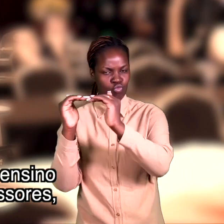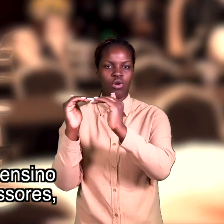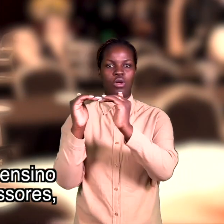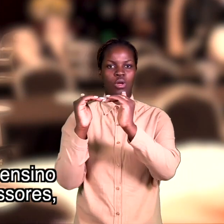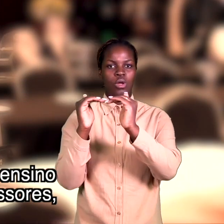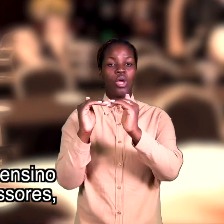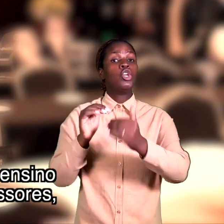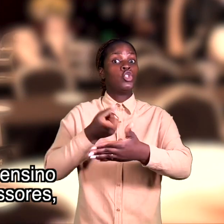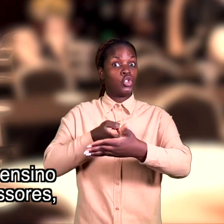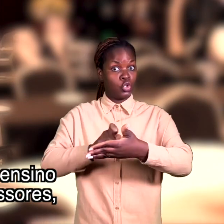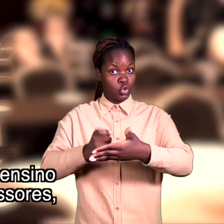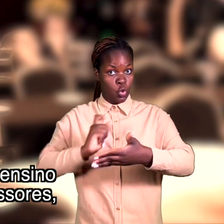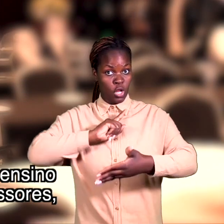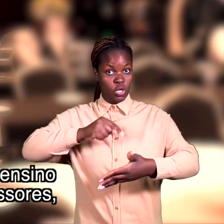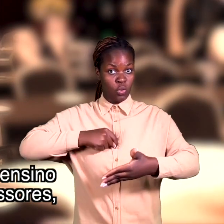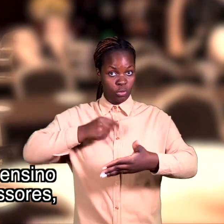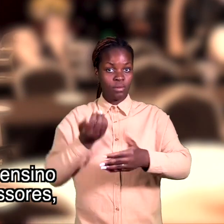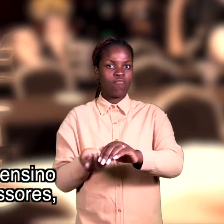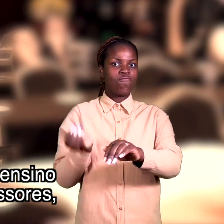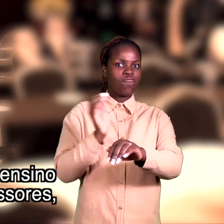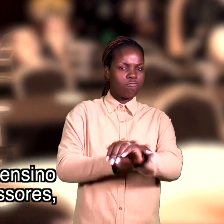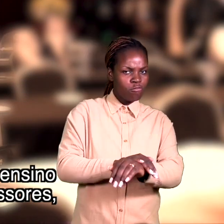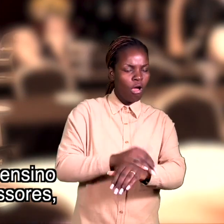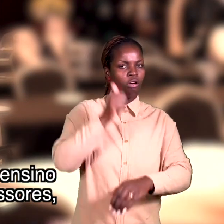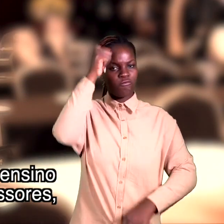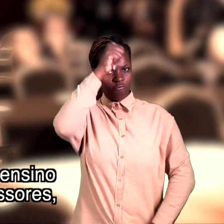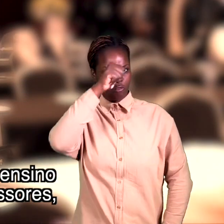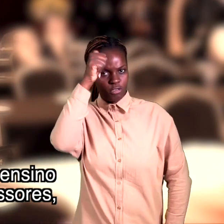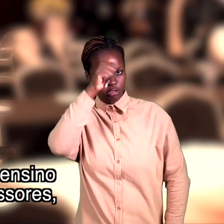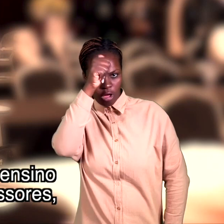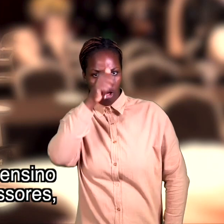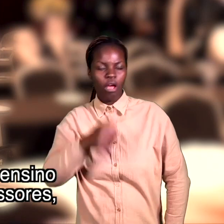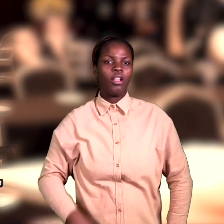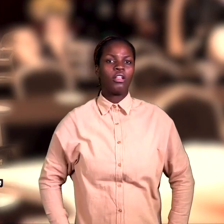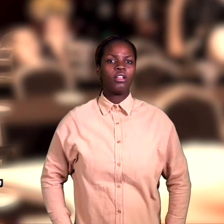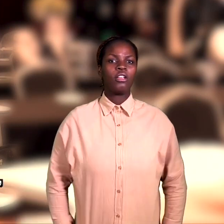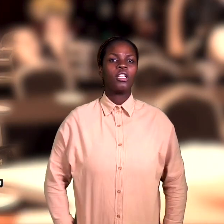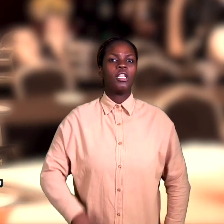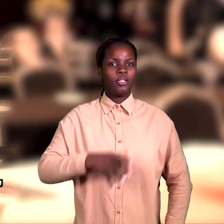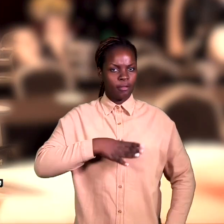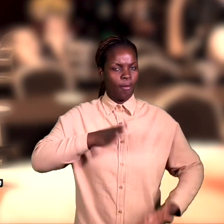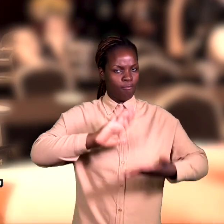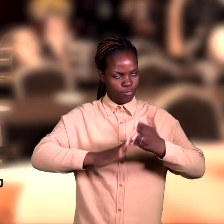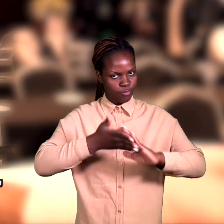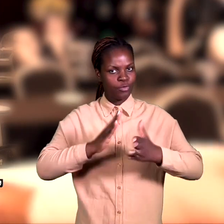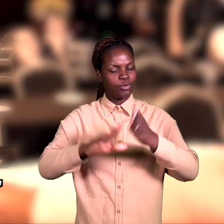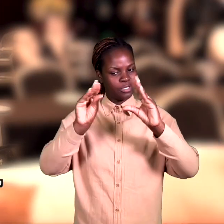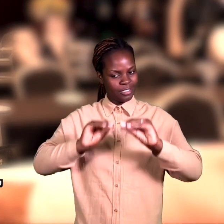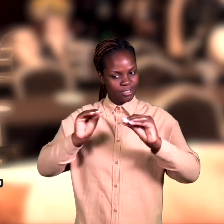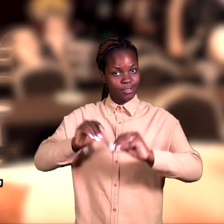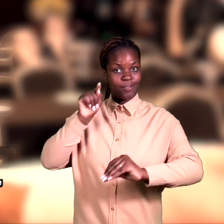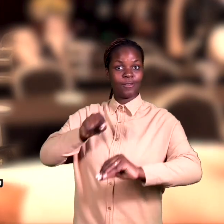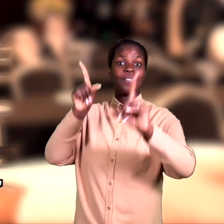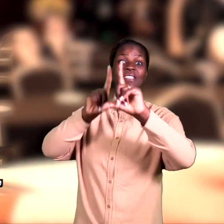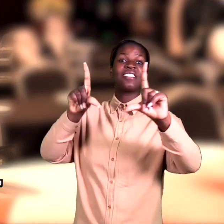Nas nossas instituições do ensino técnico-profissional e de formação de professores, temos, portanto,